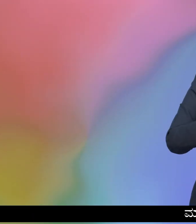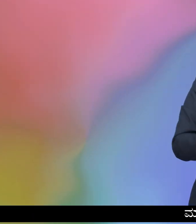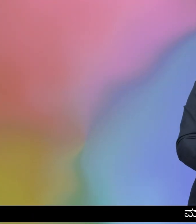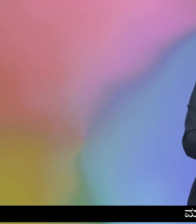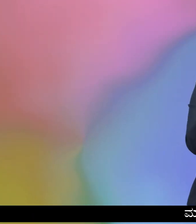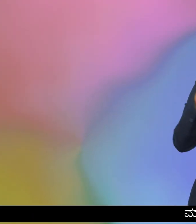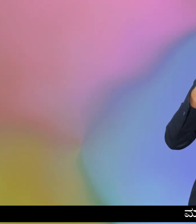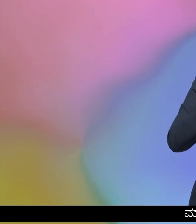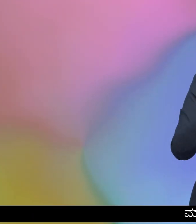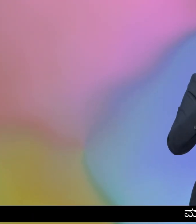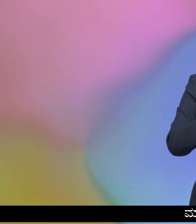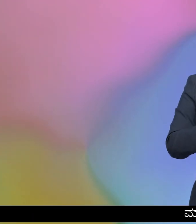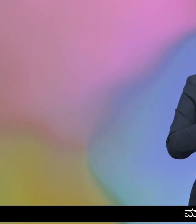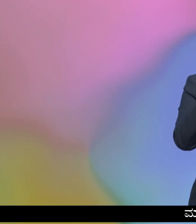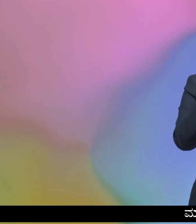ಮಾನವರಲ್ಲಿ ಪೋಷಣೆ,